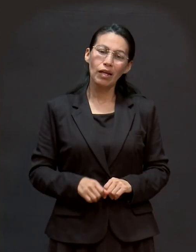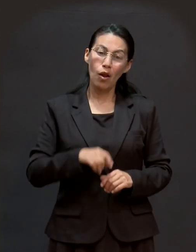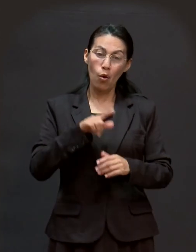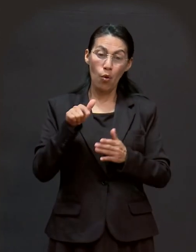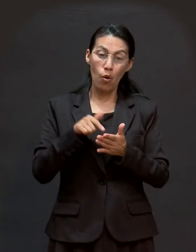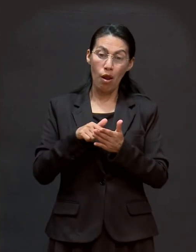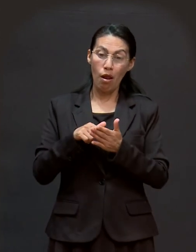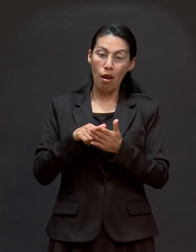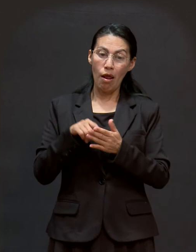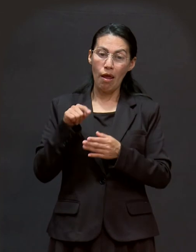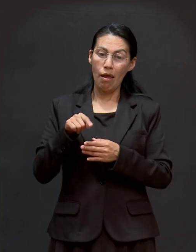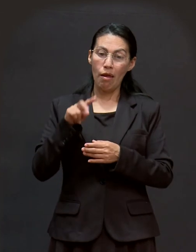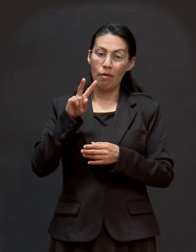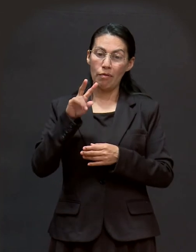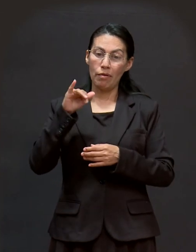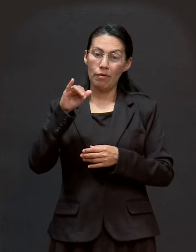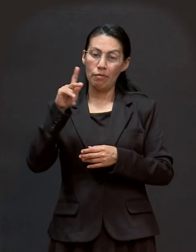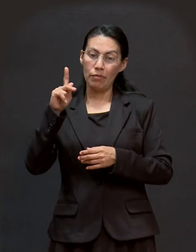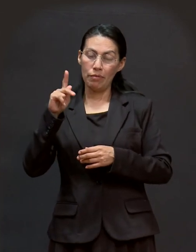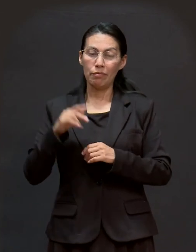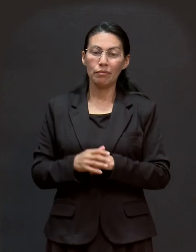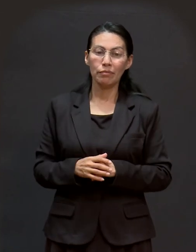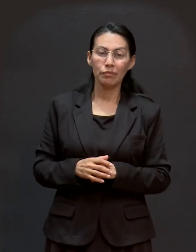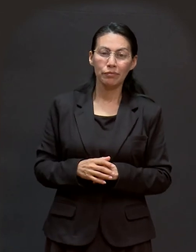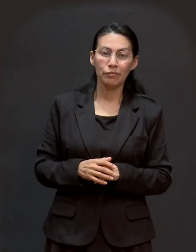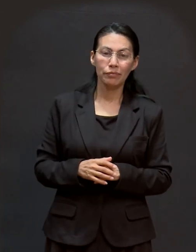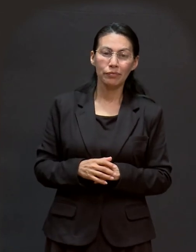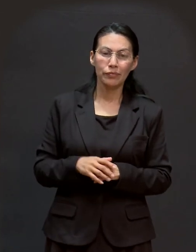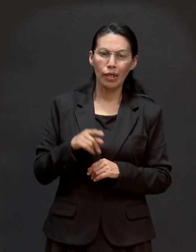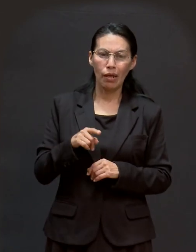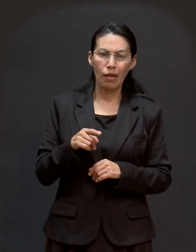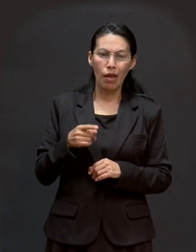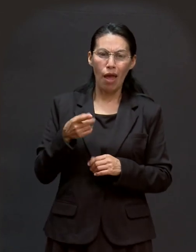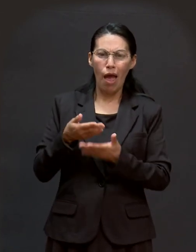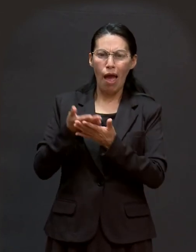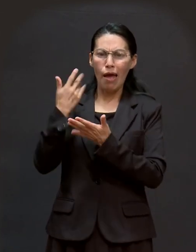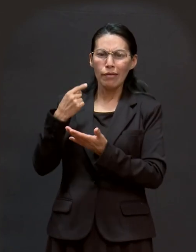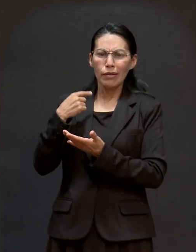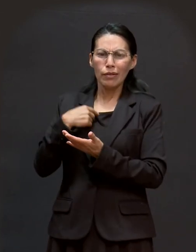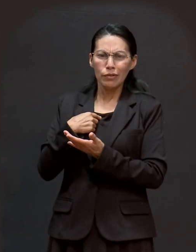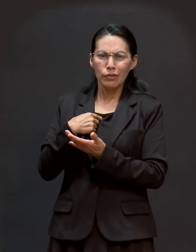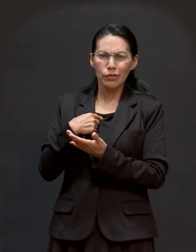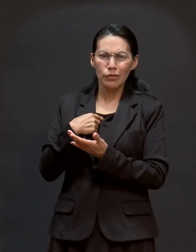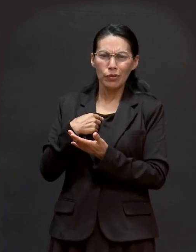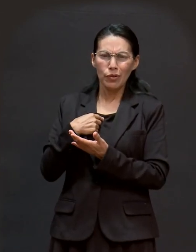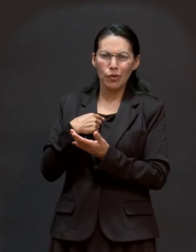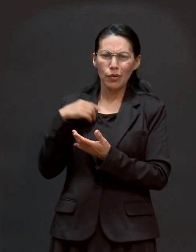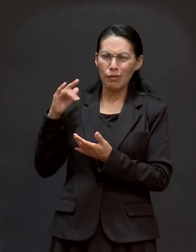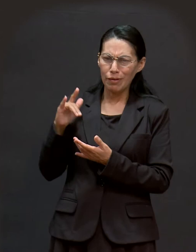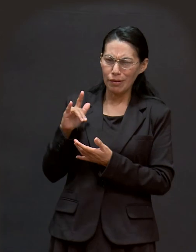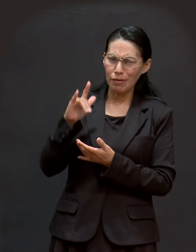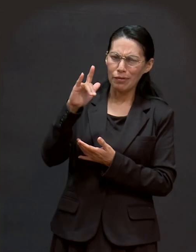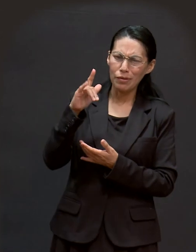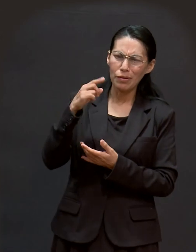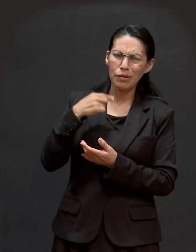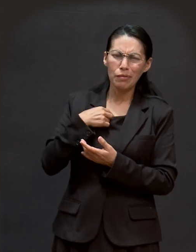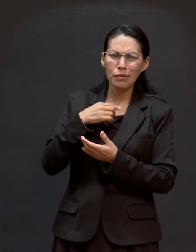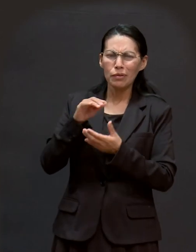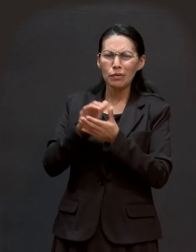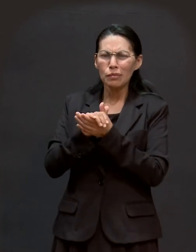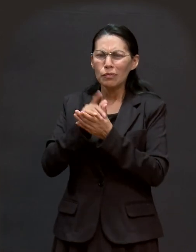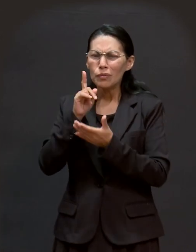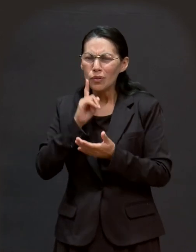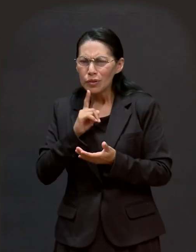de tranquilidad con un poquito más de separación que también eso me preocupaba que voy a montar en un avión mientras mi esposa está recibiendo